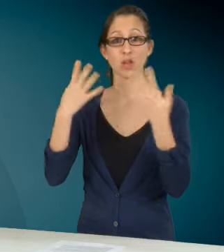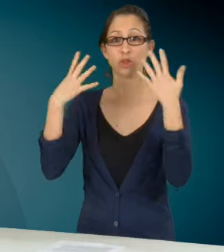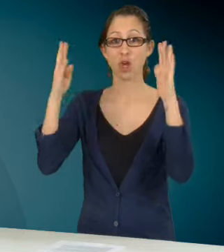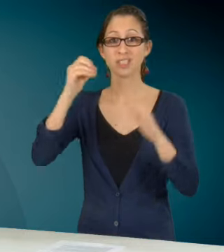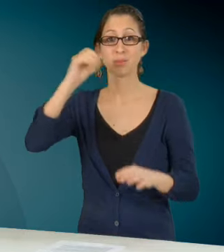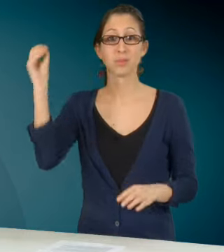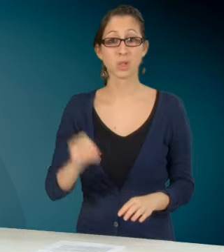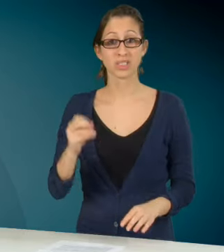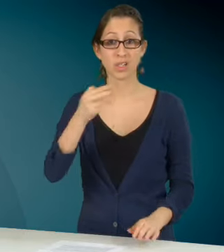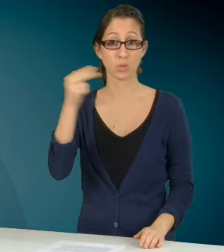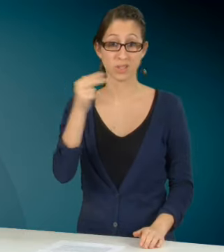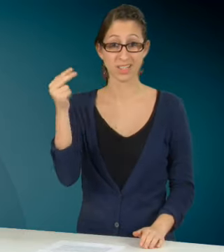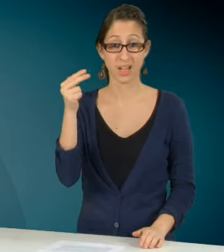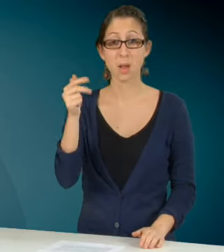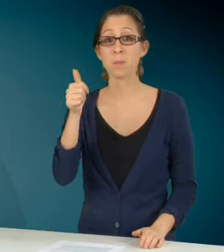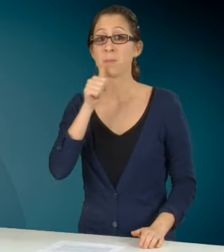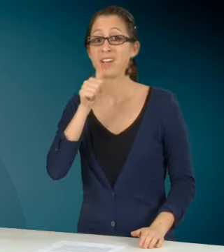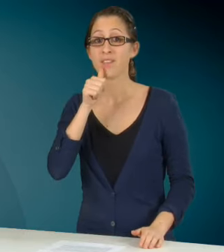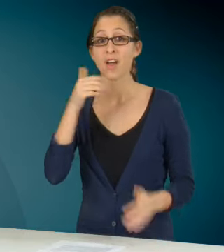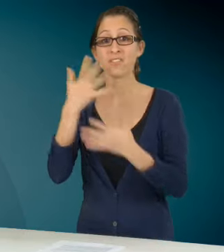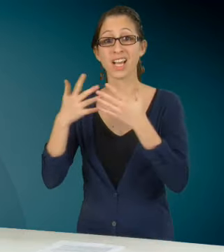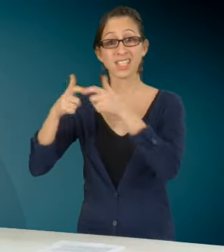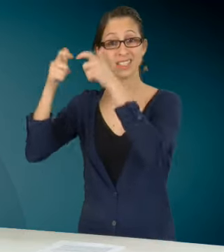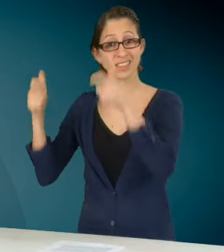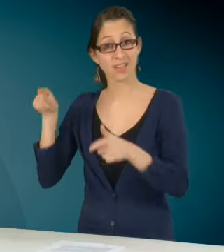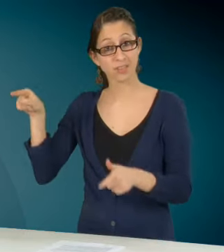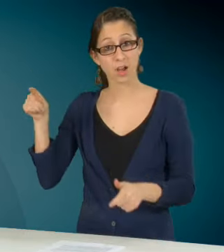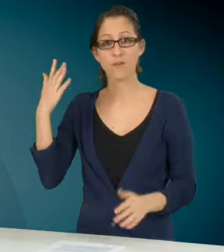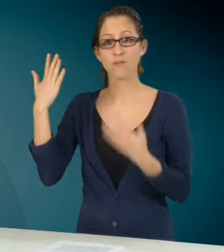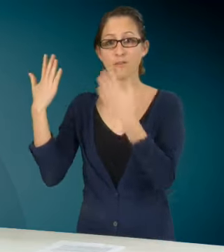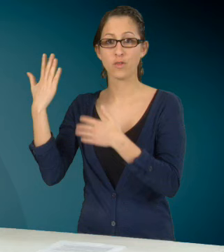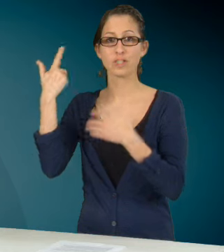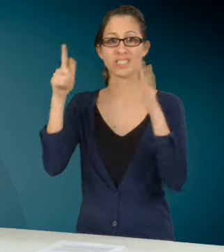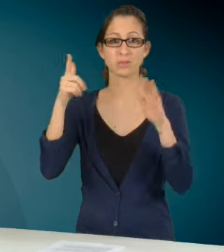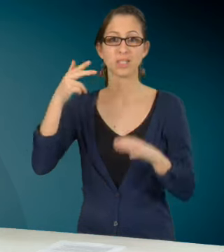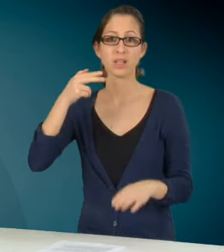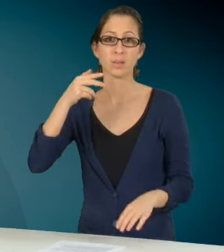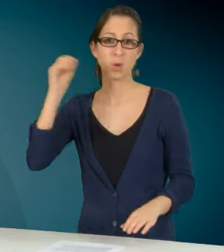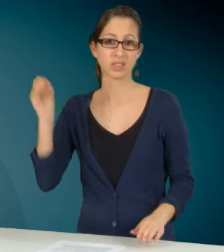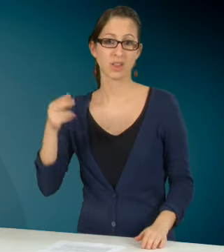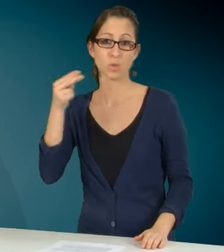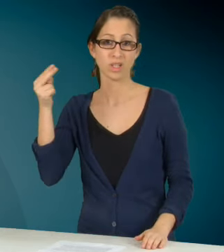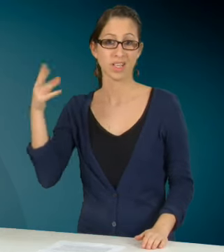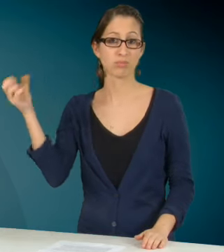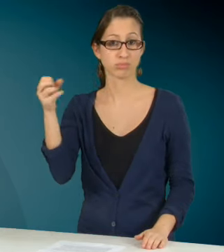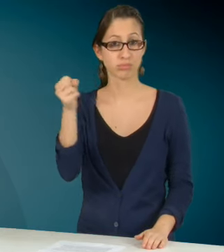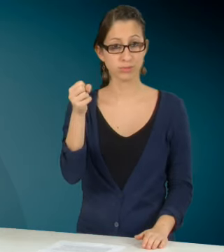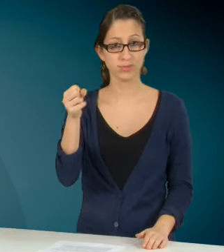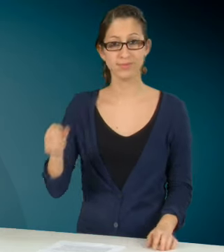über eine untertitelung von 90 prozent und die privaten anbieter über 75 untertitelung verfügen